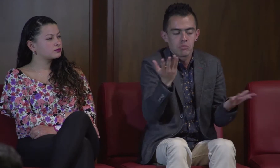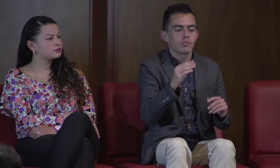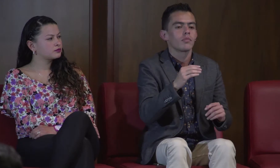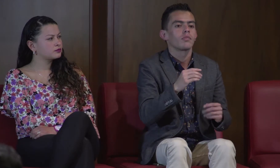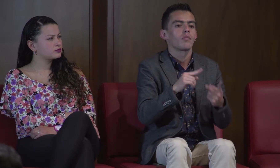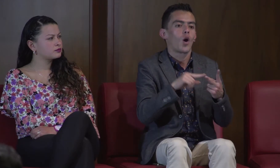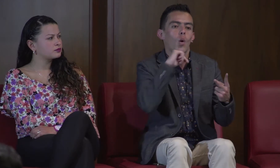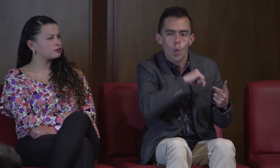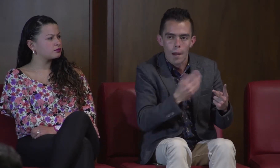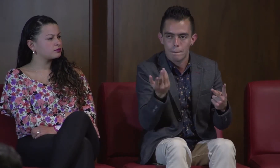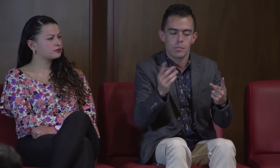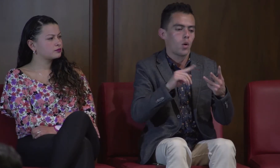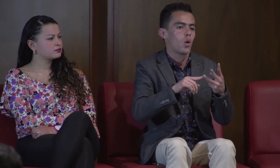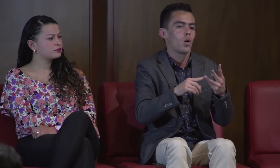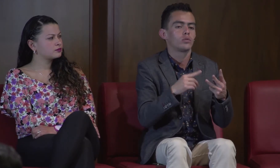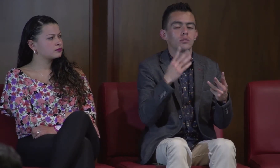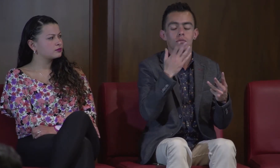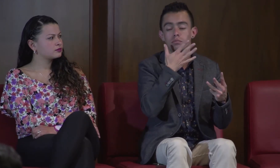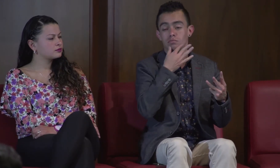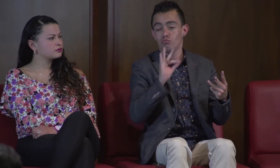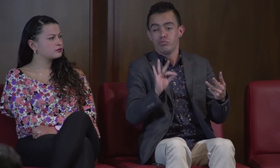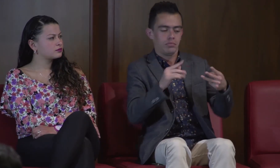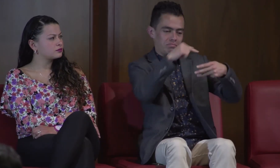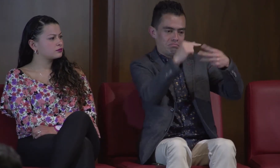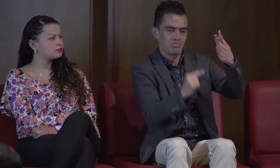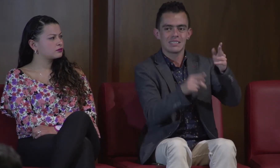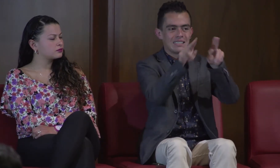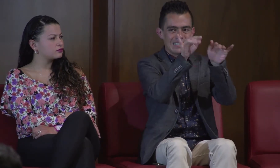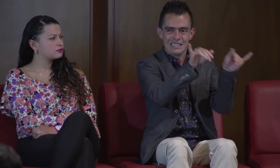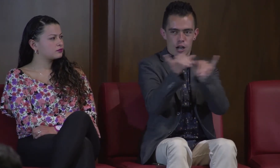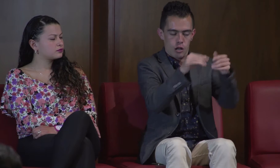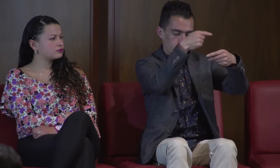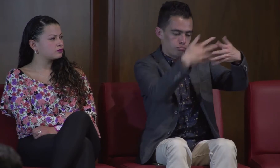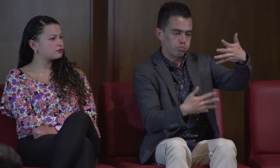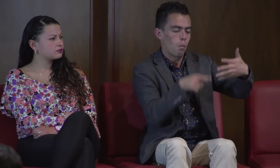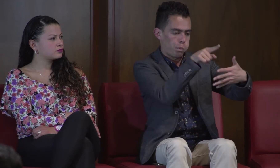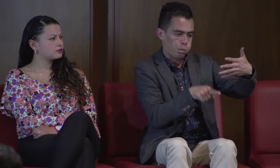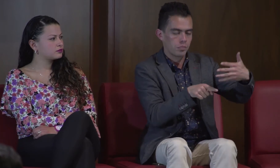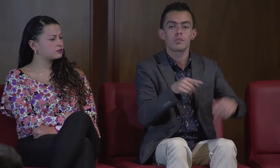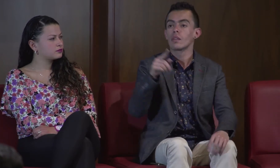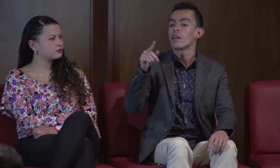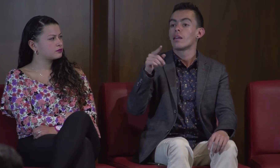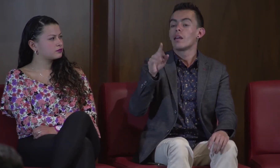podríamos pensar en la palabra bonito en español o en los sinónimos que existen para ellos, como guapo, simpático. Existen